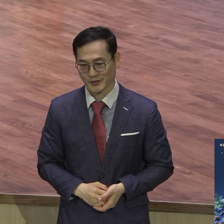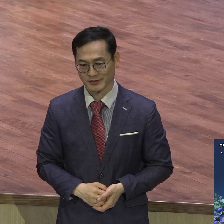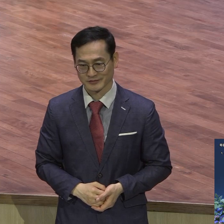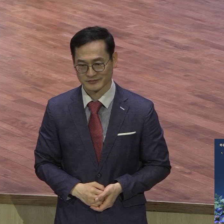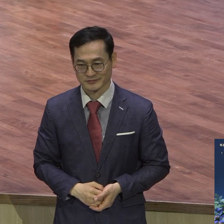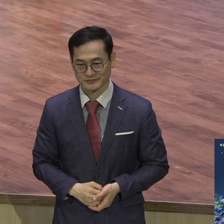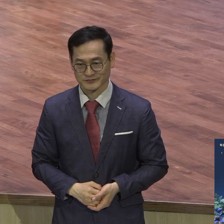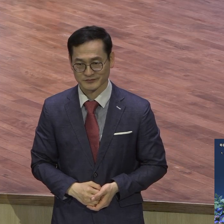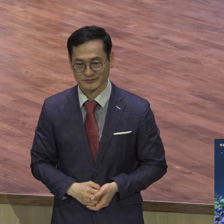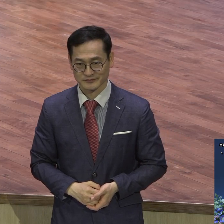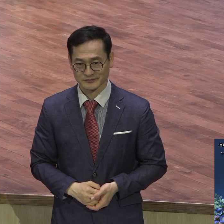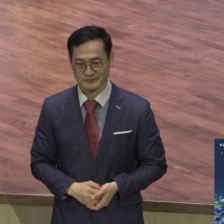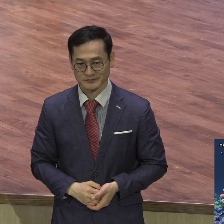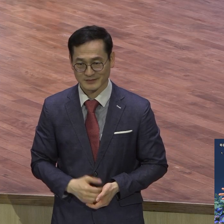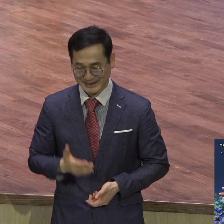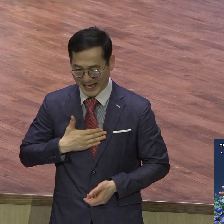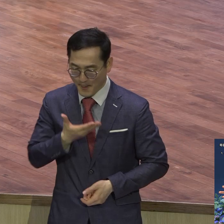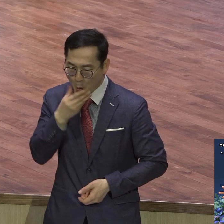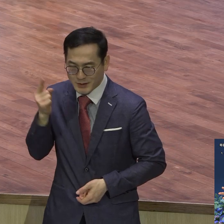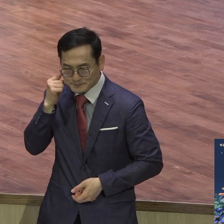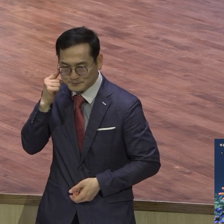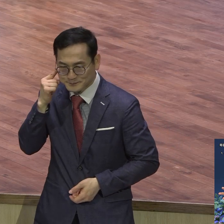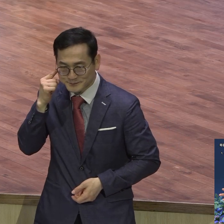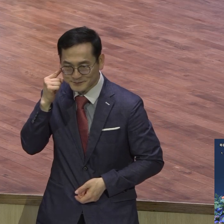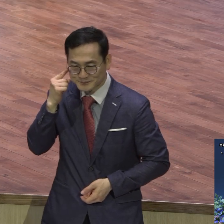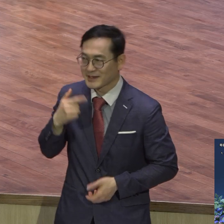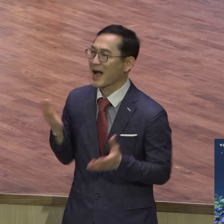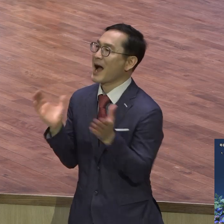자기에게만 복음이에요. 다른 사람은 율법이에요.